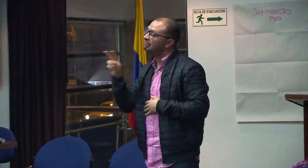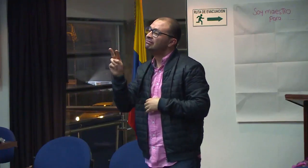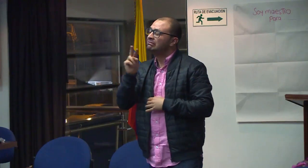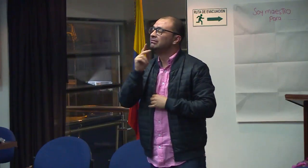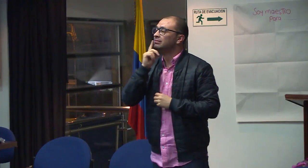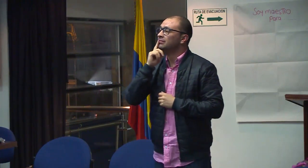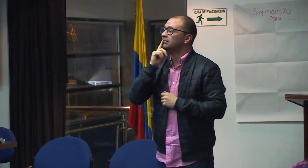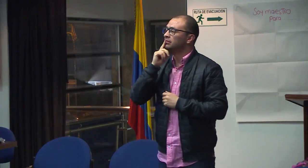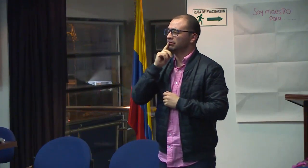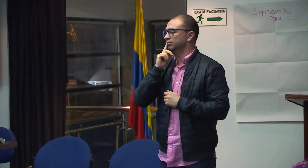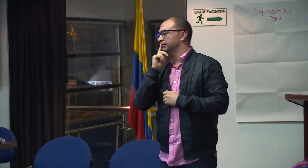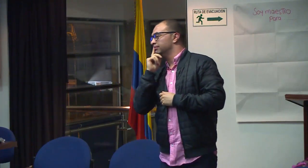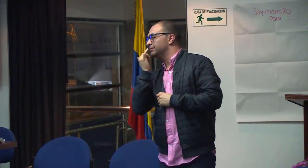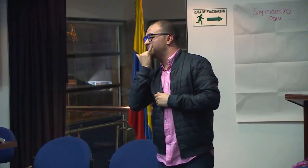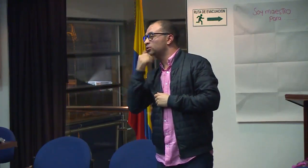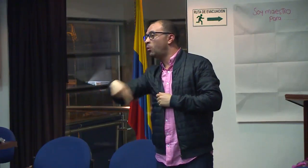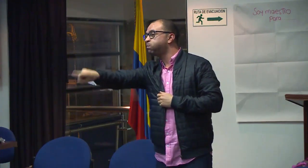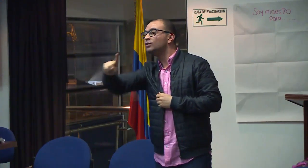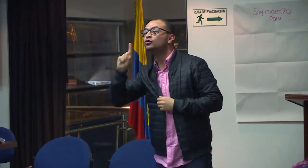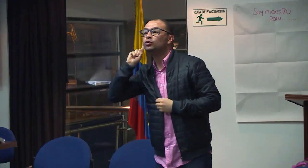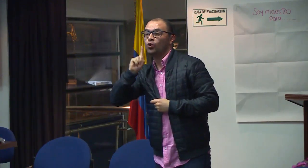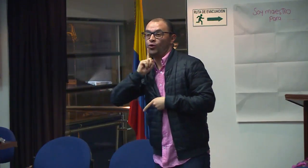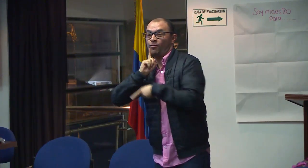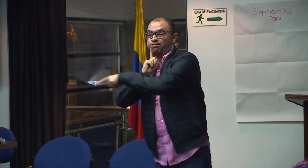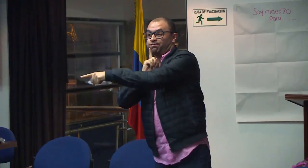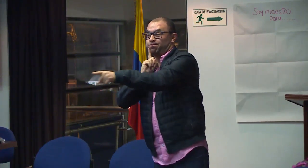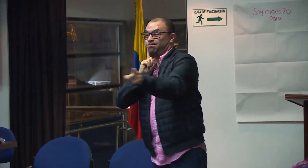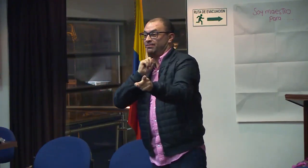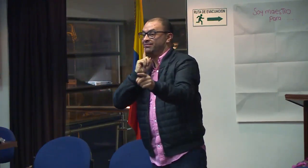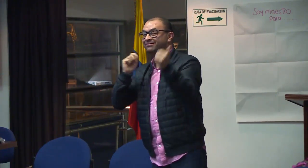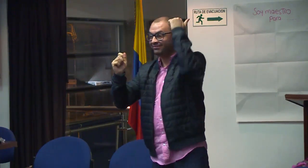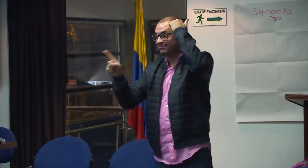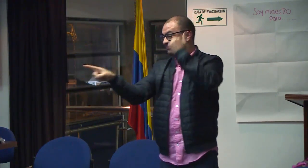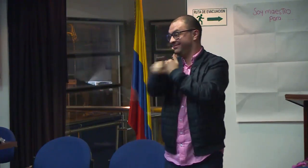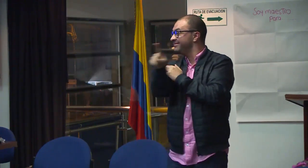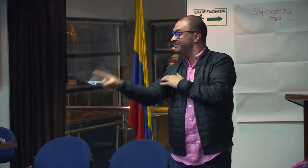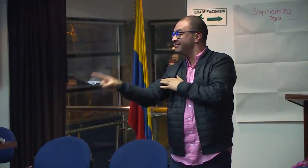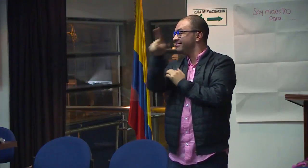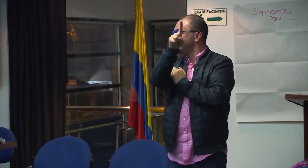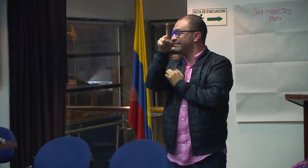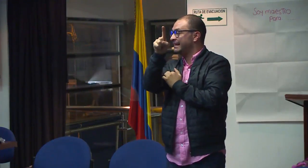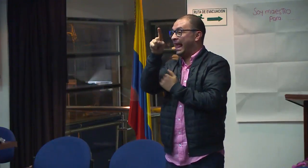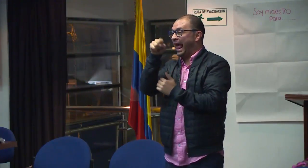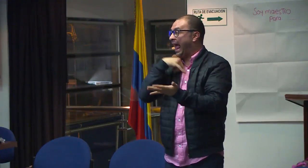tuve que adaptar por los cambios que hice en esos colegios, o que estuve en esos diferentes colegios.